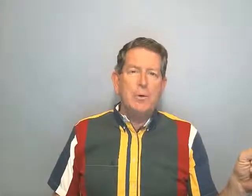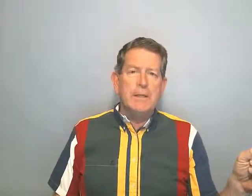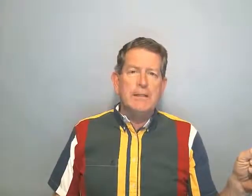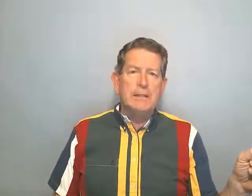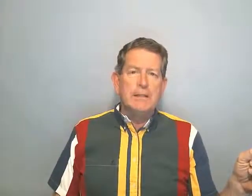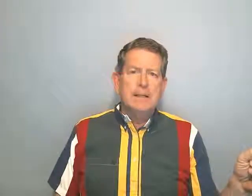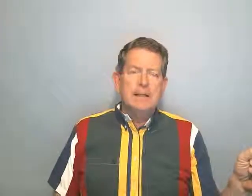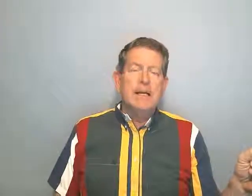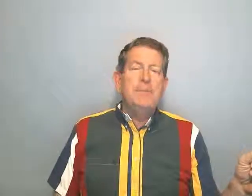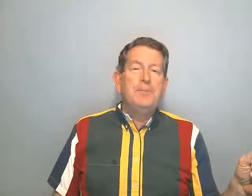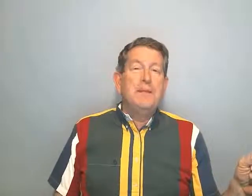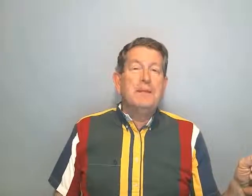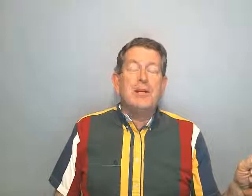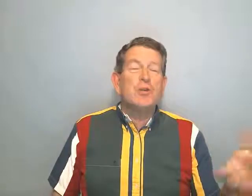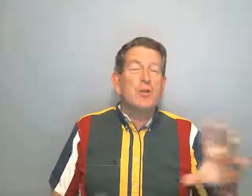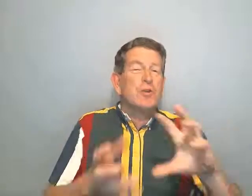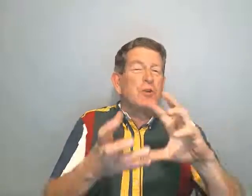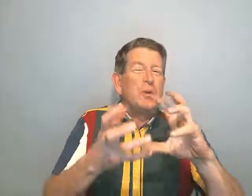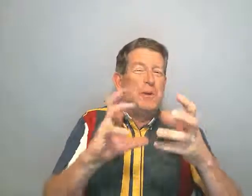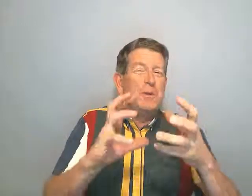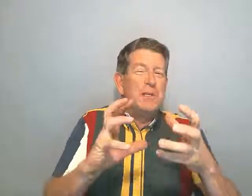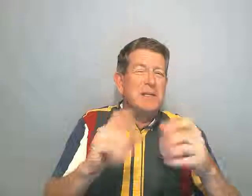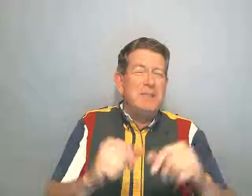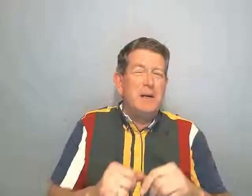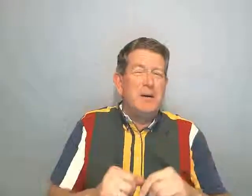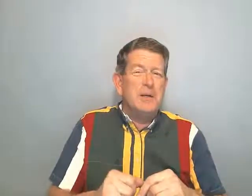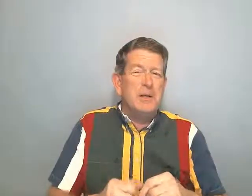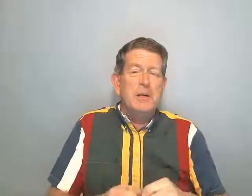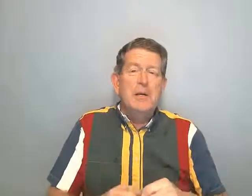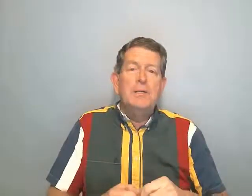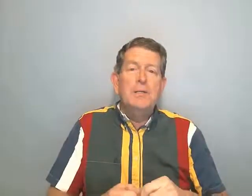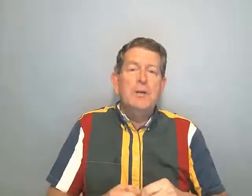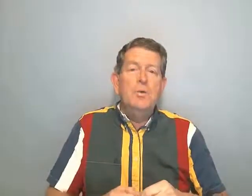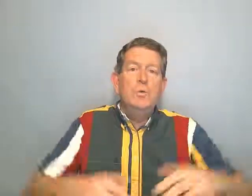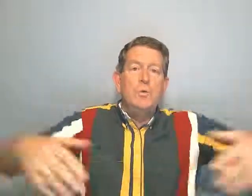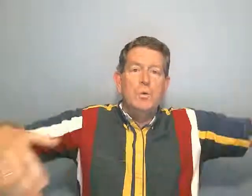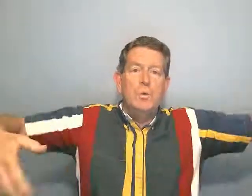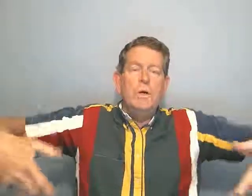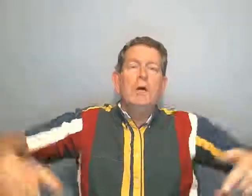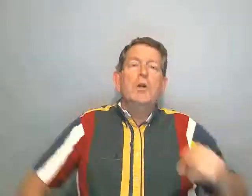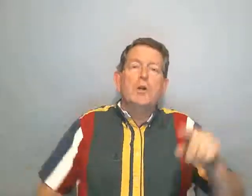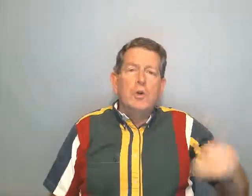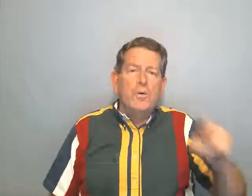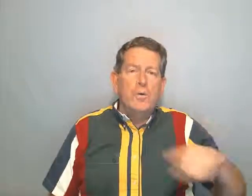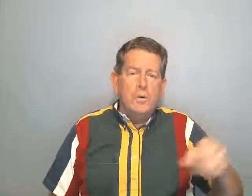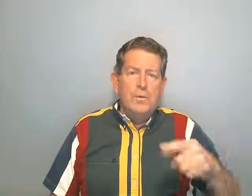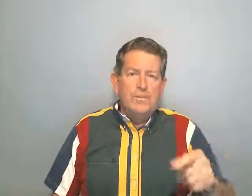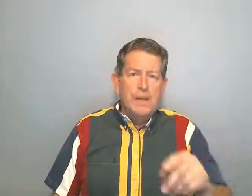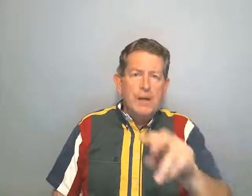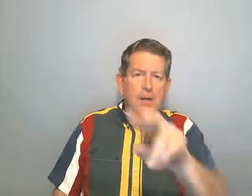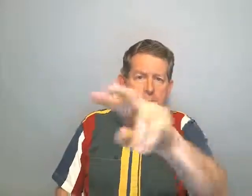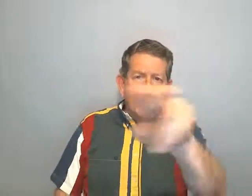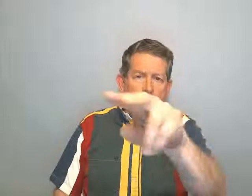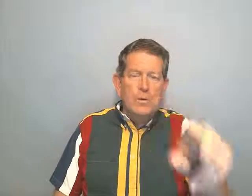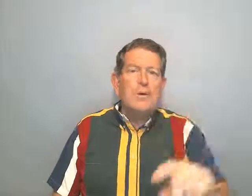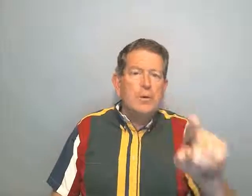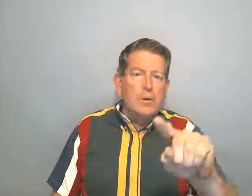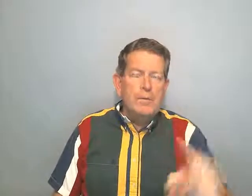doit, et puis ça change totalement ici, malheureusement, c'est nous devons, vous